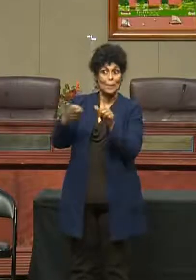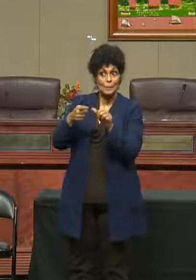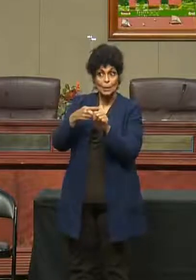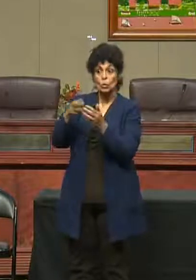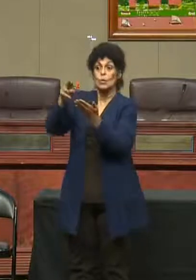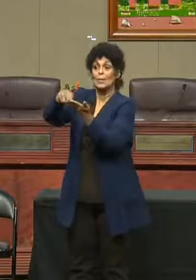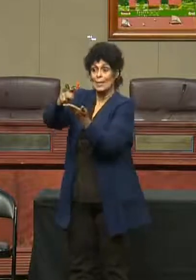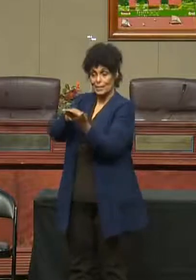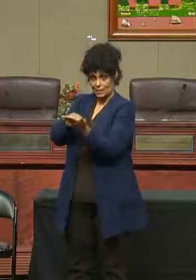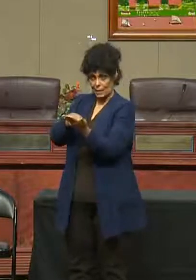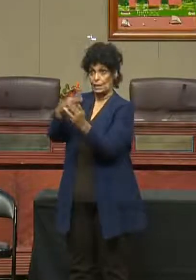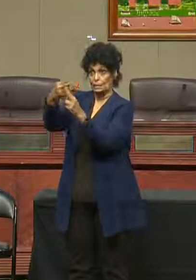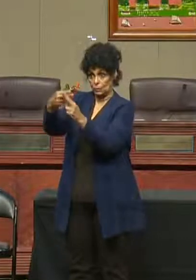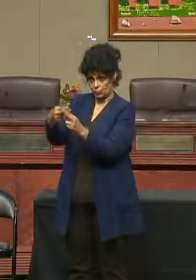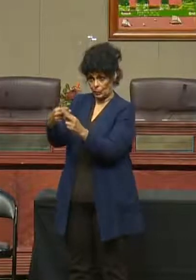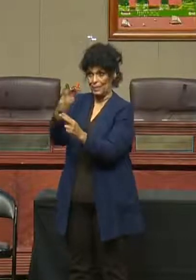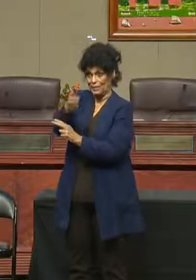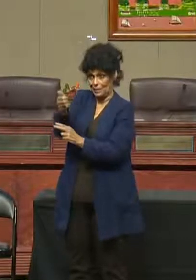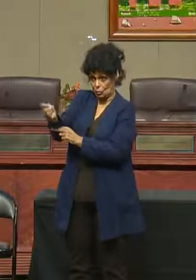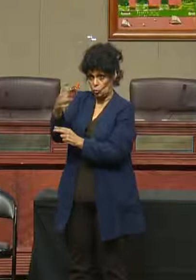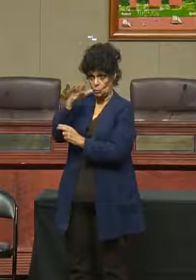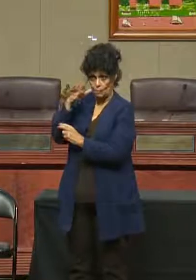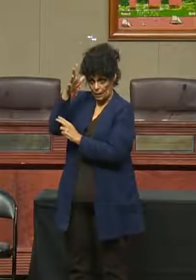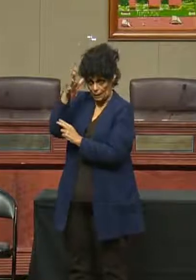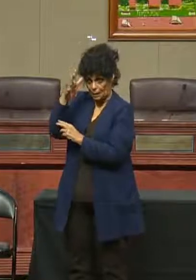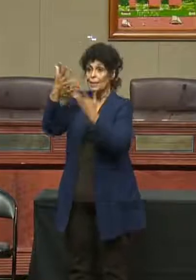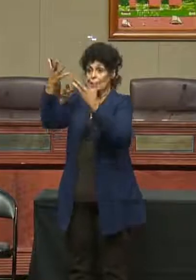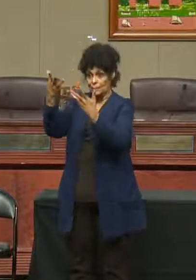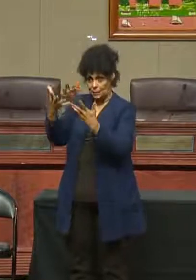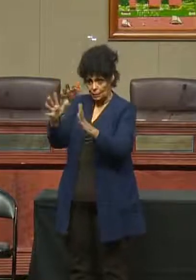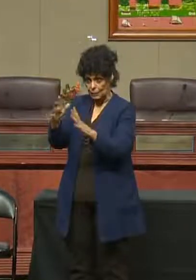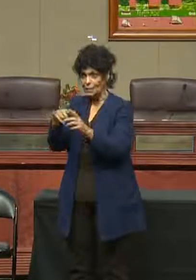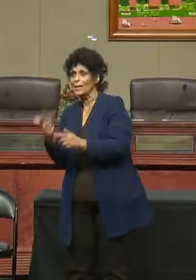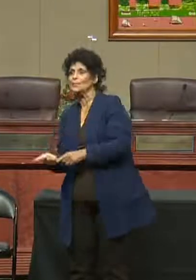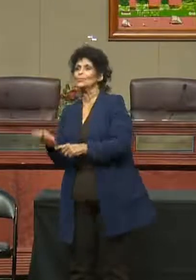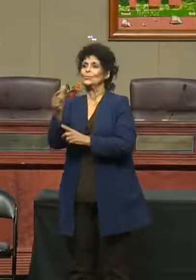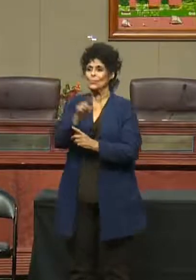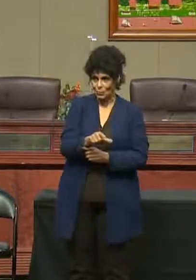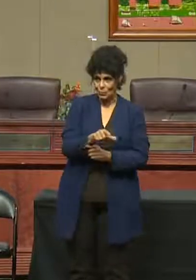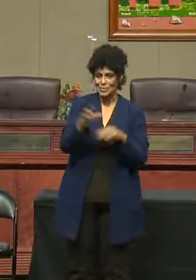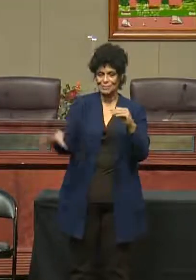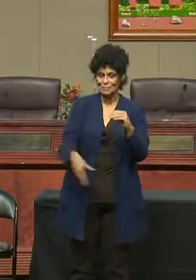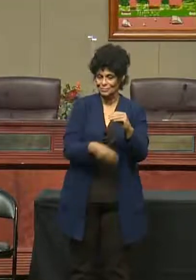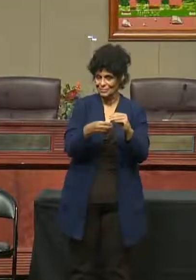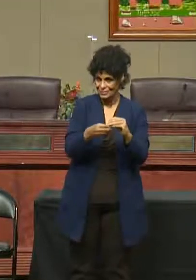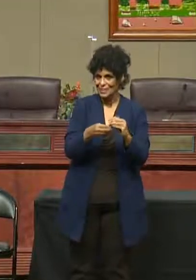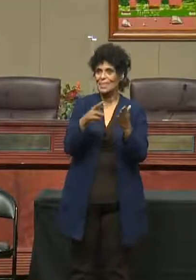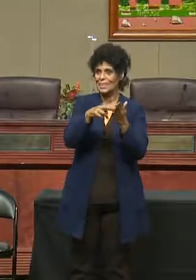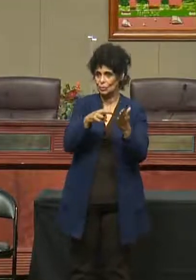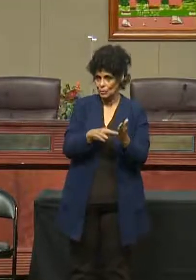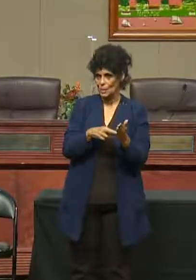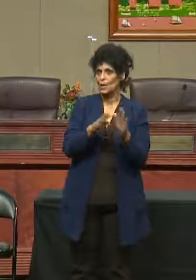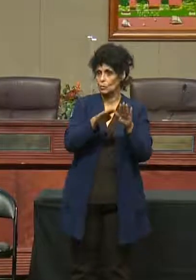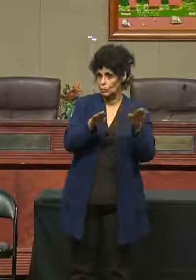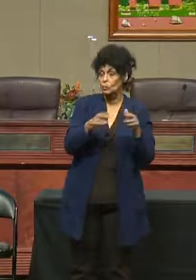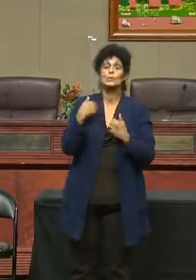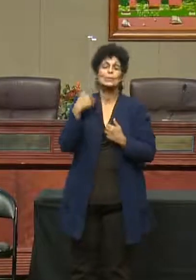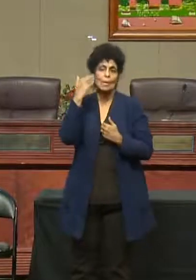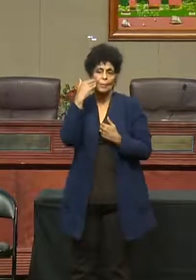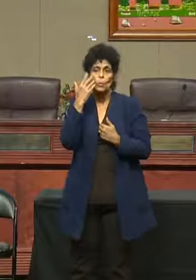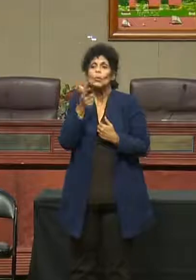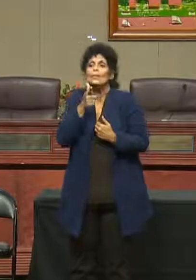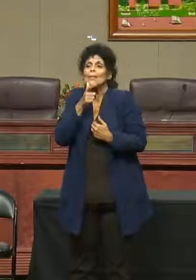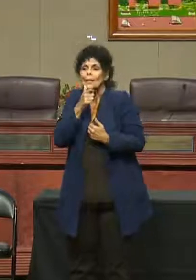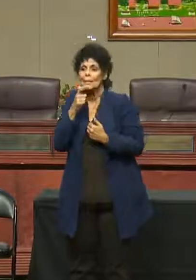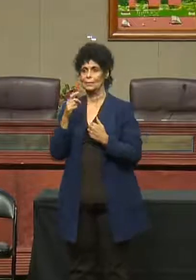ellos les va a dar la posibilidad de registrar a sus hijos. Así nosotros sabemos quién está autorizando a quién a vacunarse.